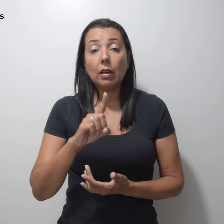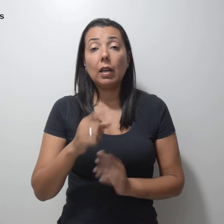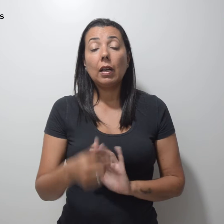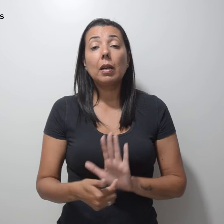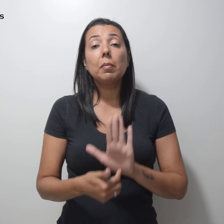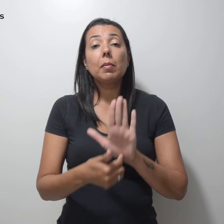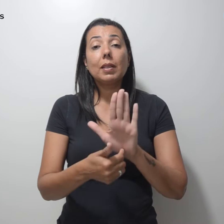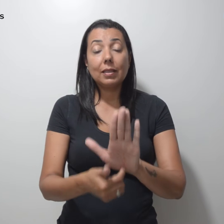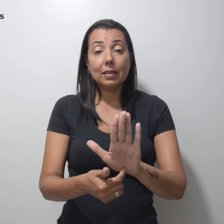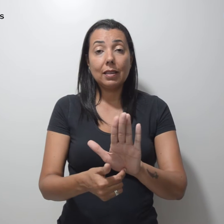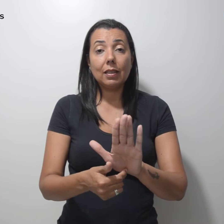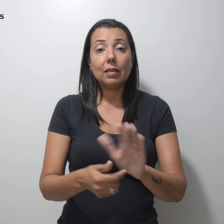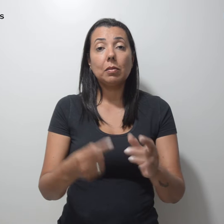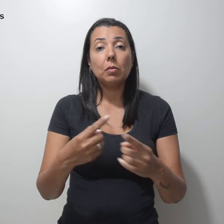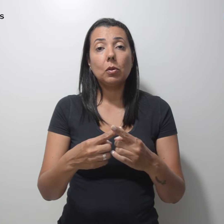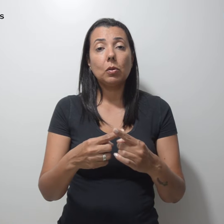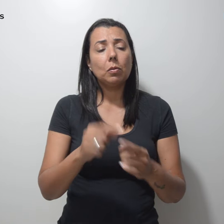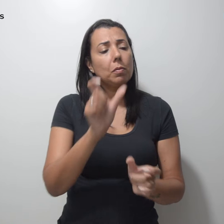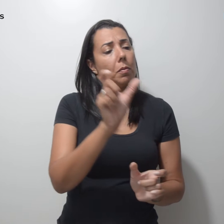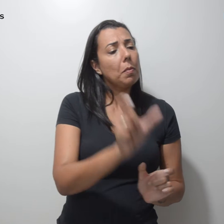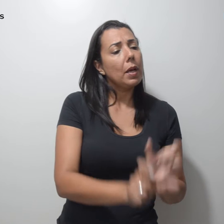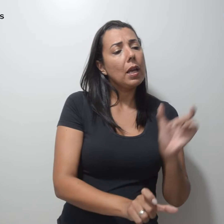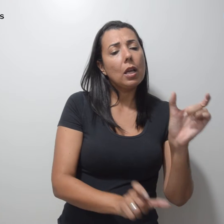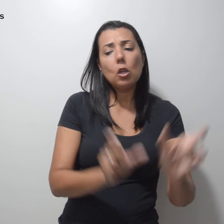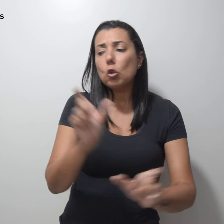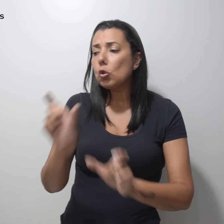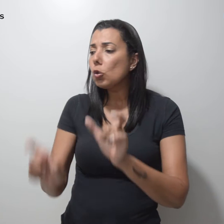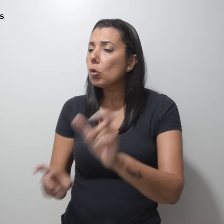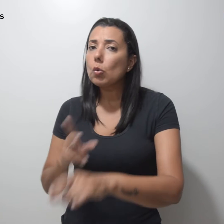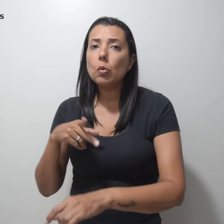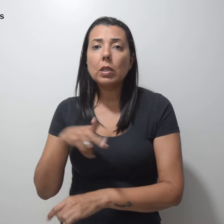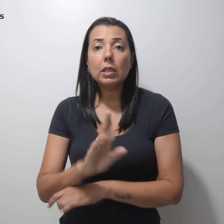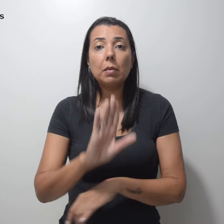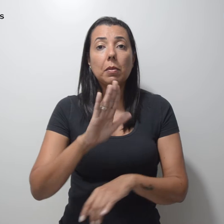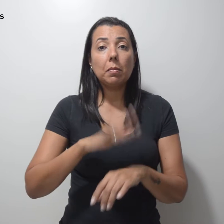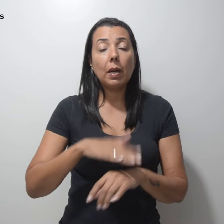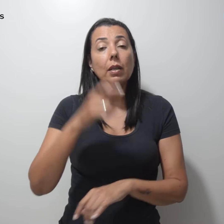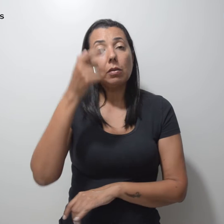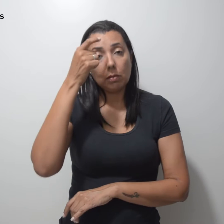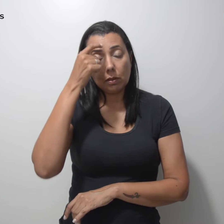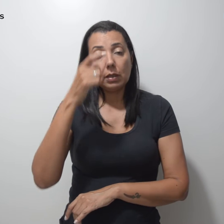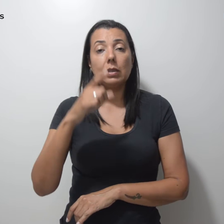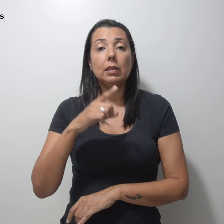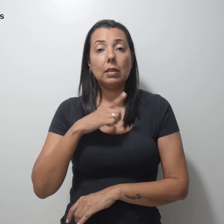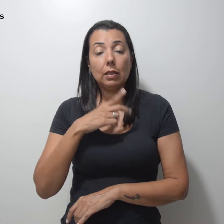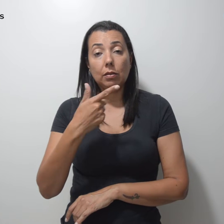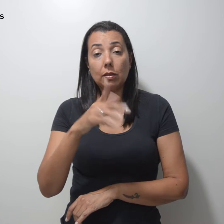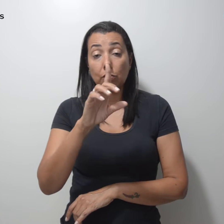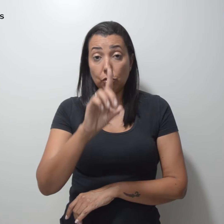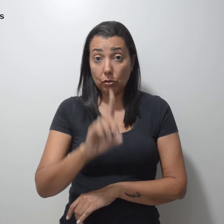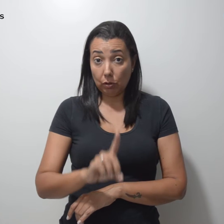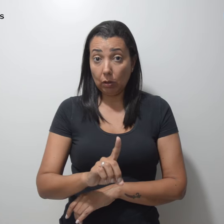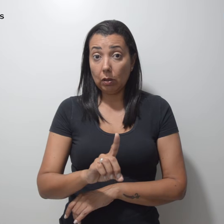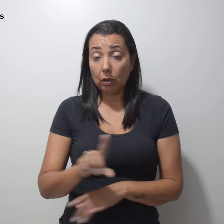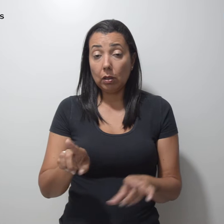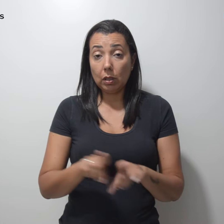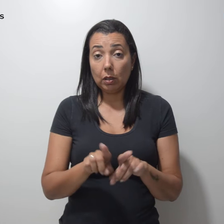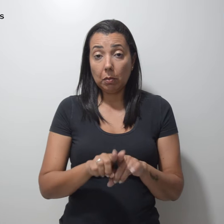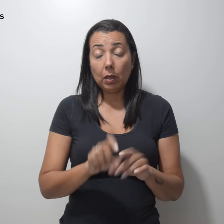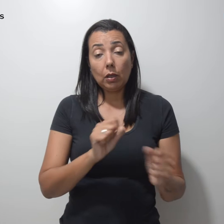apresentando por meio de sujeitos que estão cada vez mais conscientes de seus direitos e do potencial de